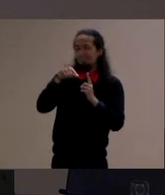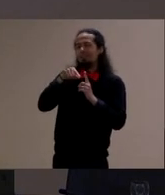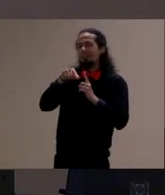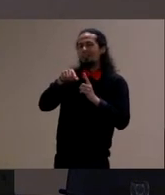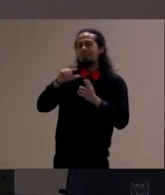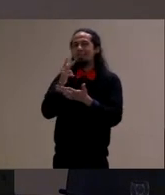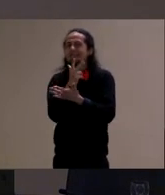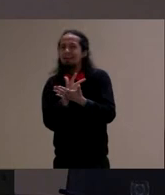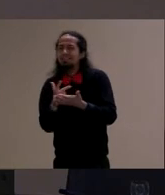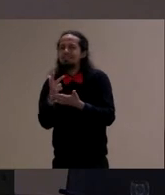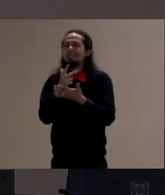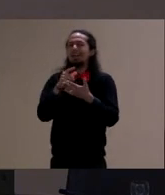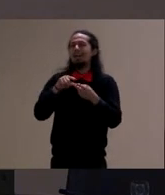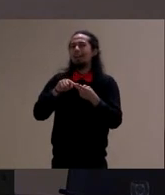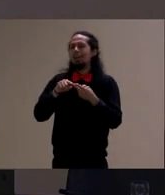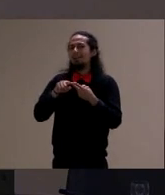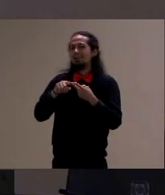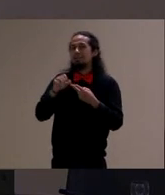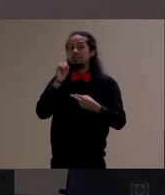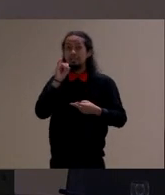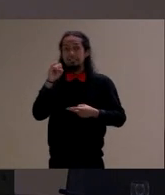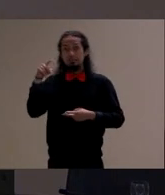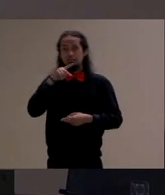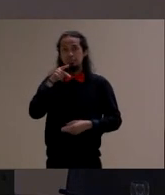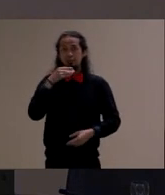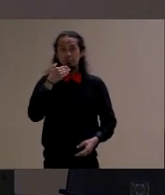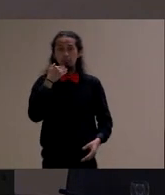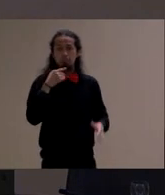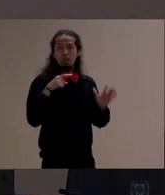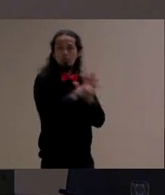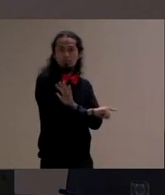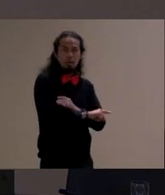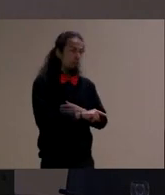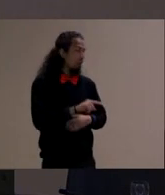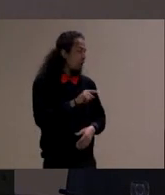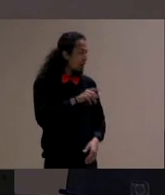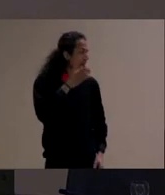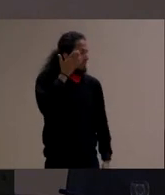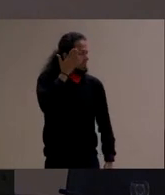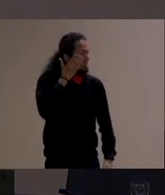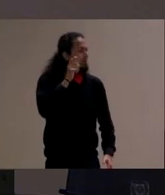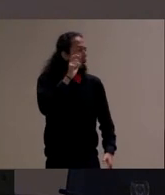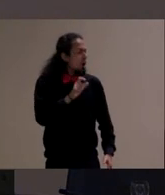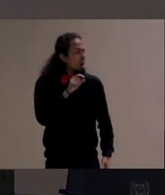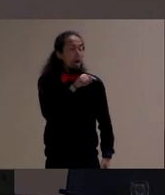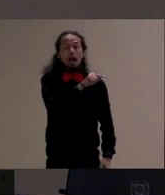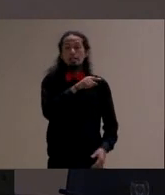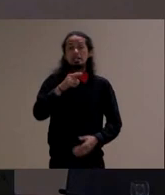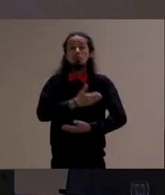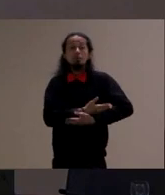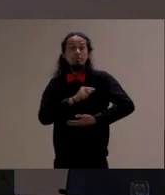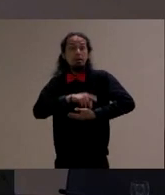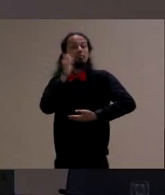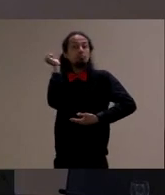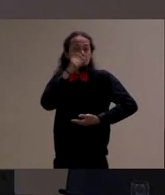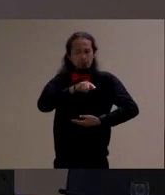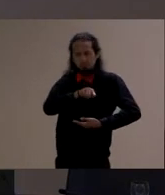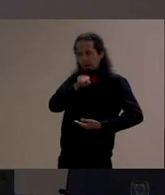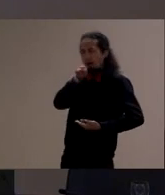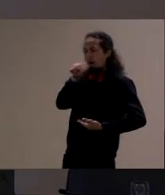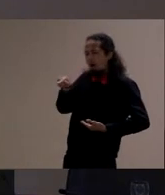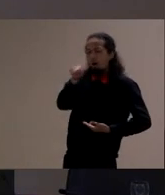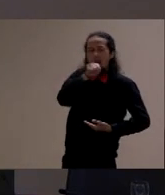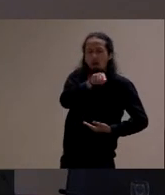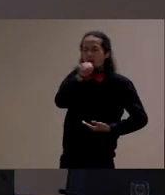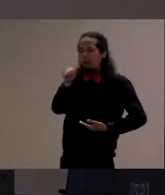a professora pedir E aí nós mas que experiência é essa que esse bebê terá com esse livro